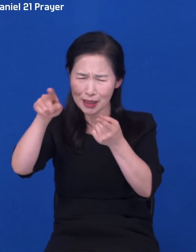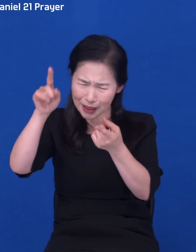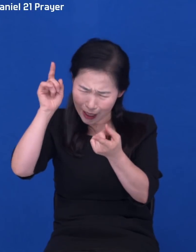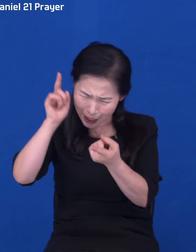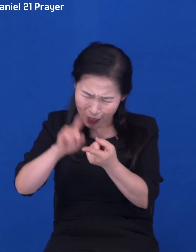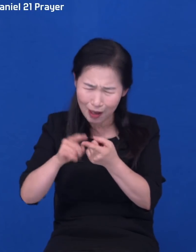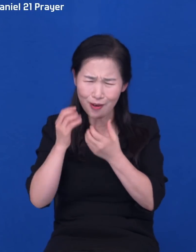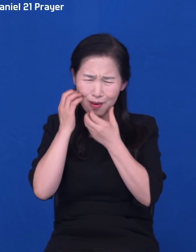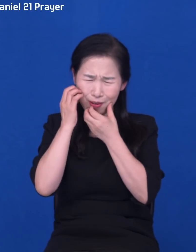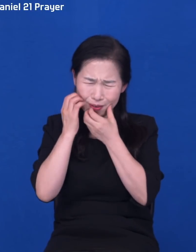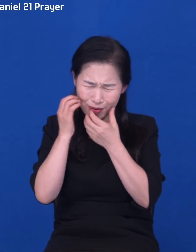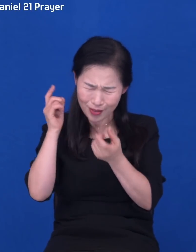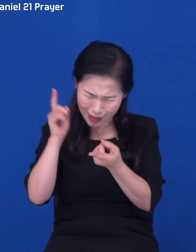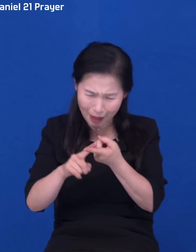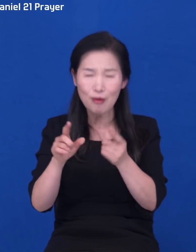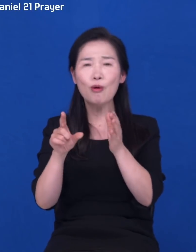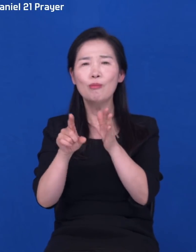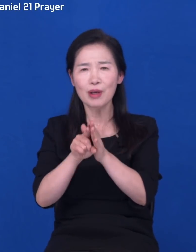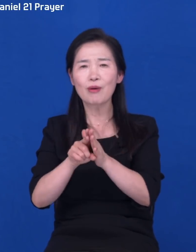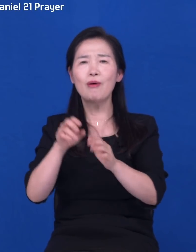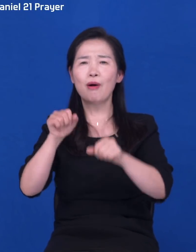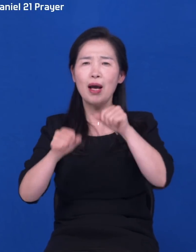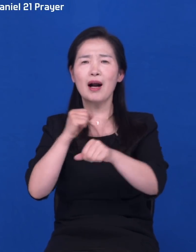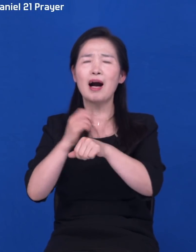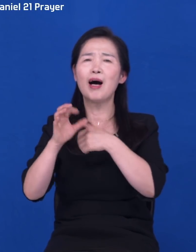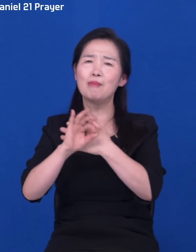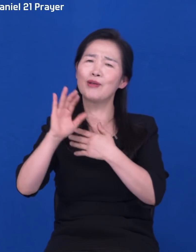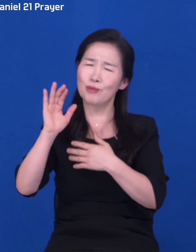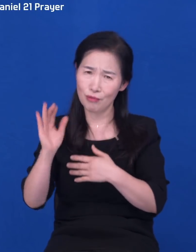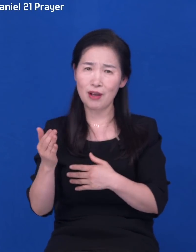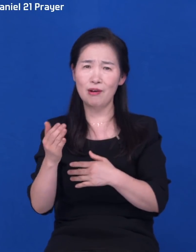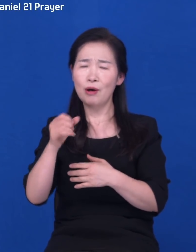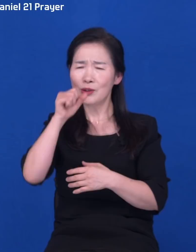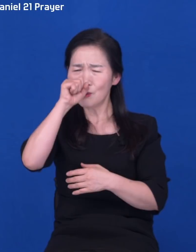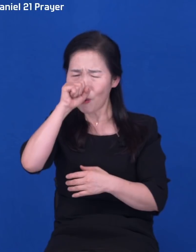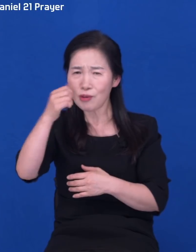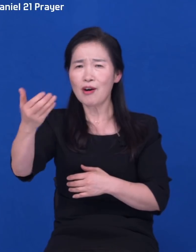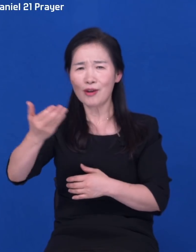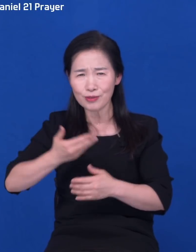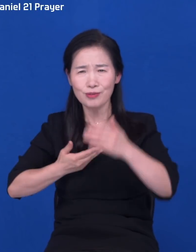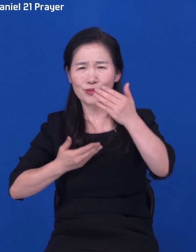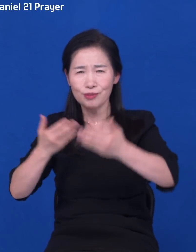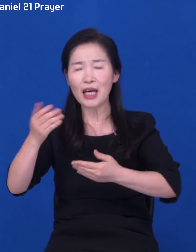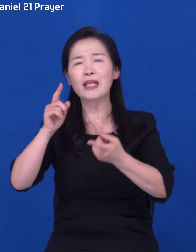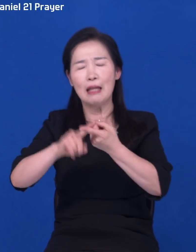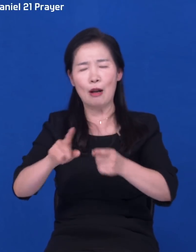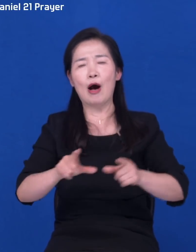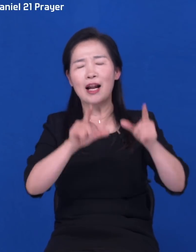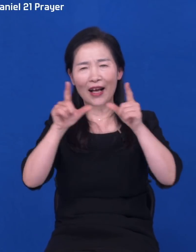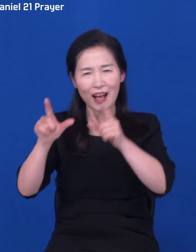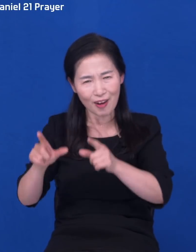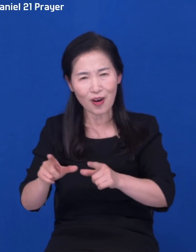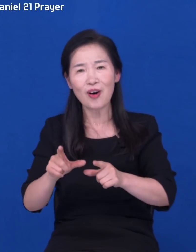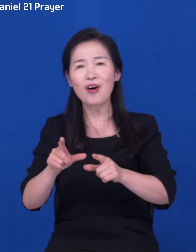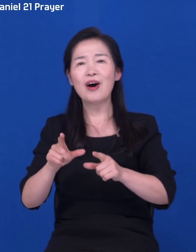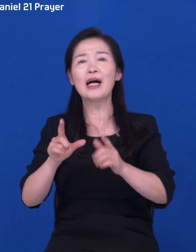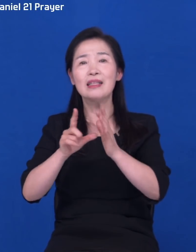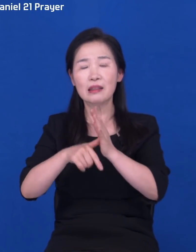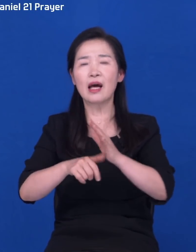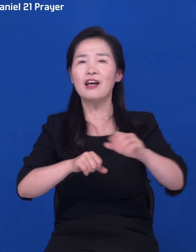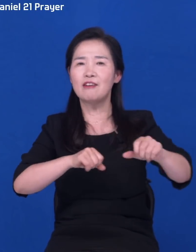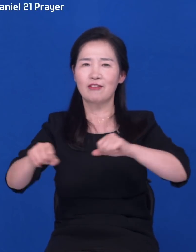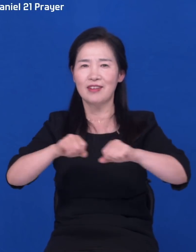행하세요. 그냥 나한테 좋은 것만 주시는 분이야. 그냥 이대로 할게요. 그때 하나님께서 역사하십니다.